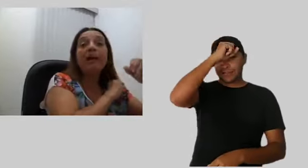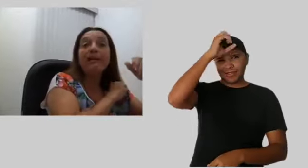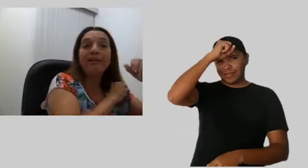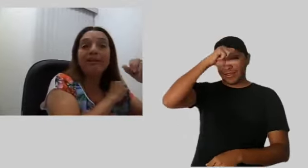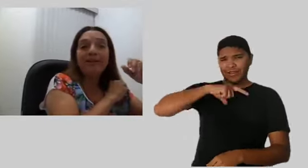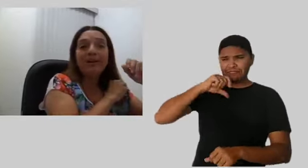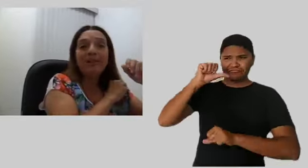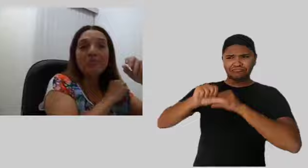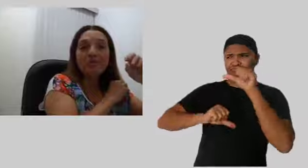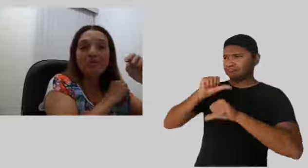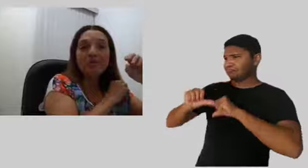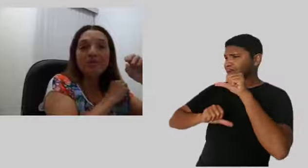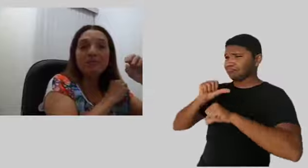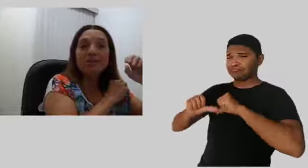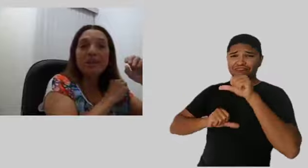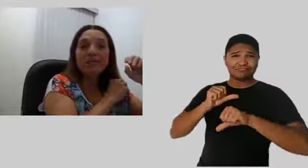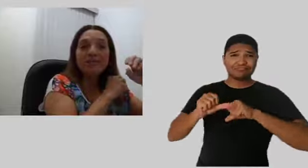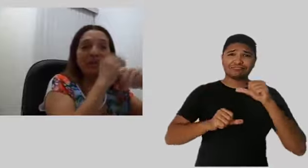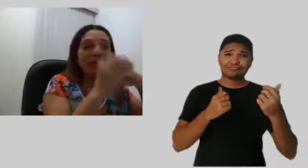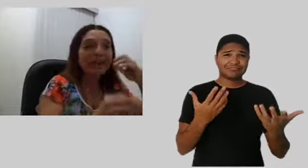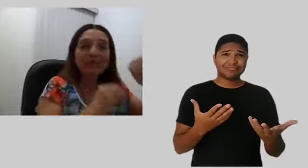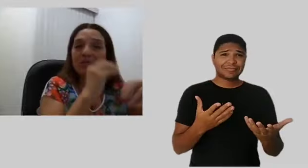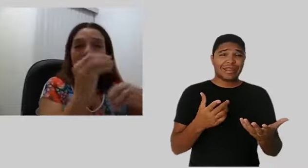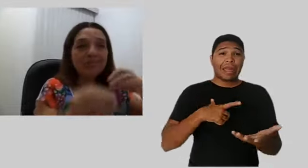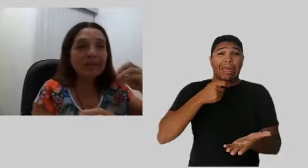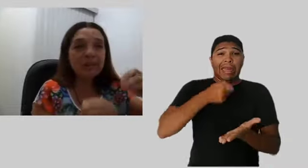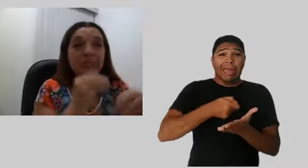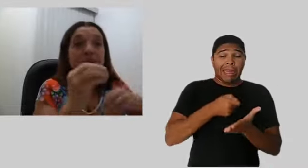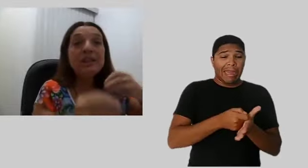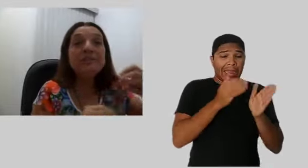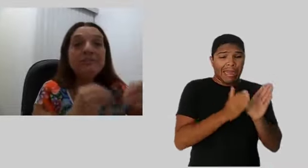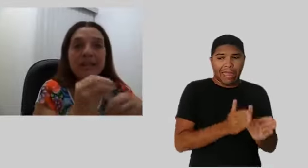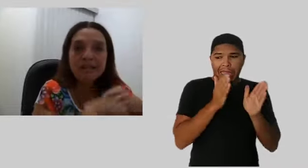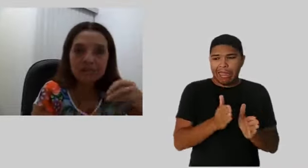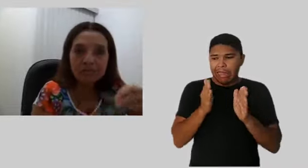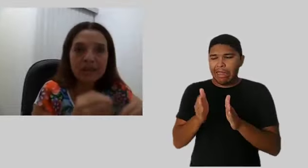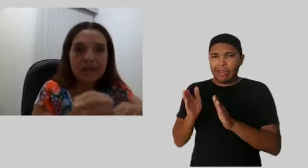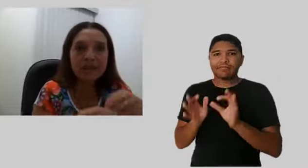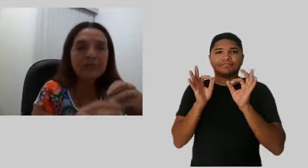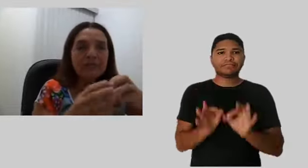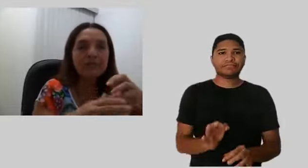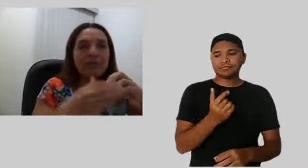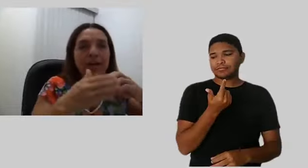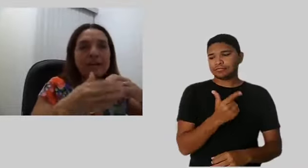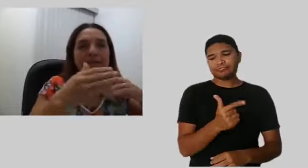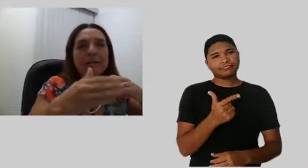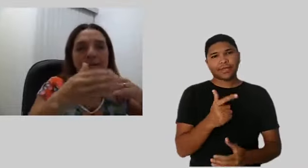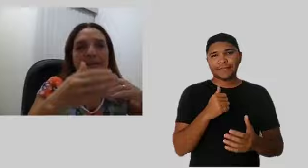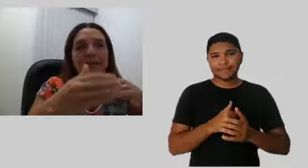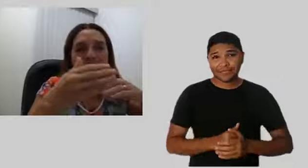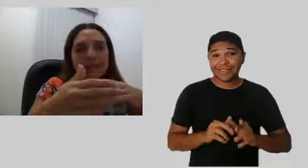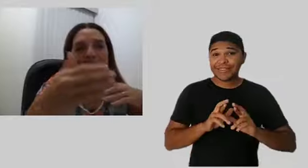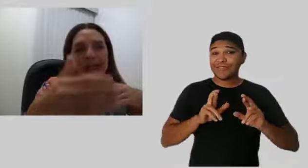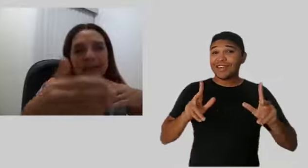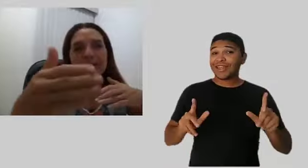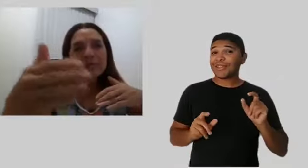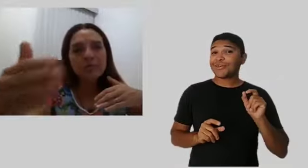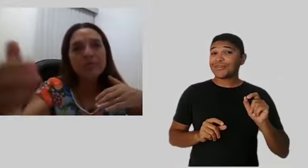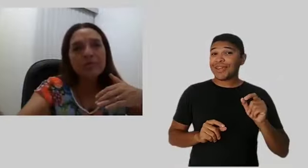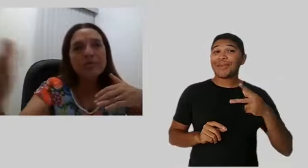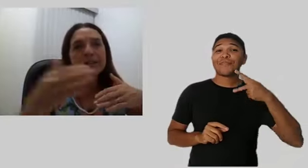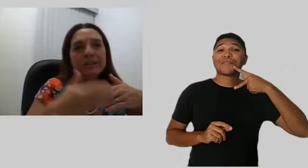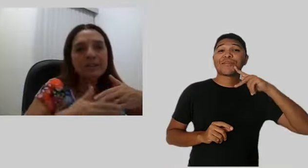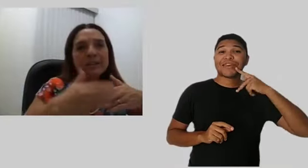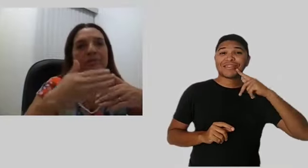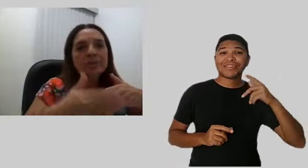pode voltar ao amontoado de objetos, a todo um dinamismo aí que não vai